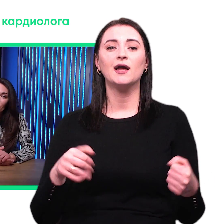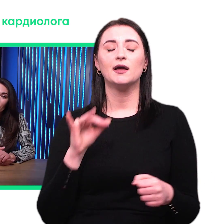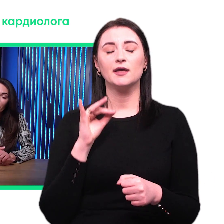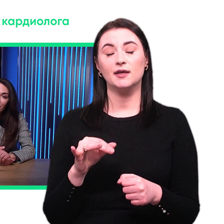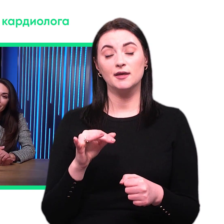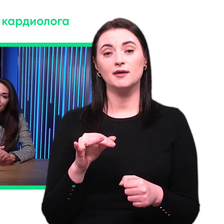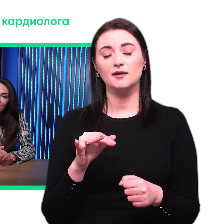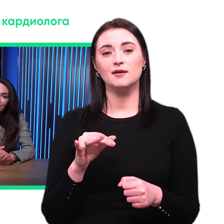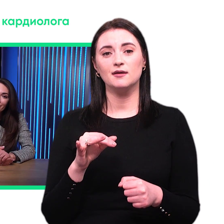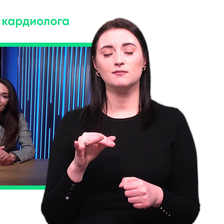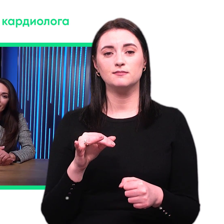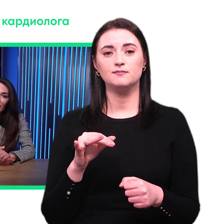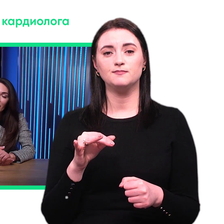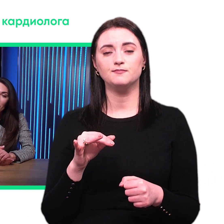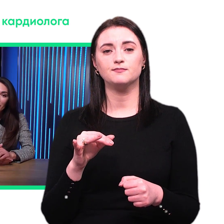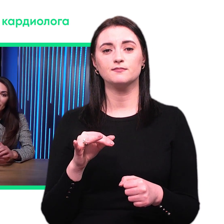вследствие чего